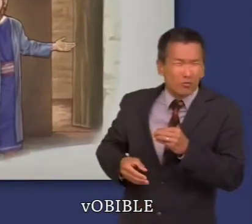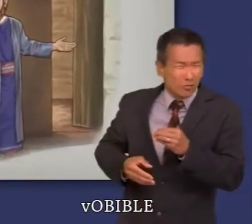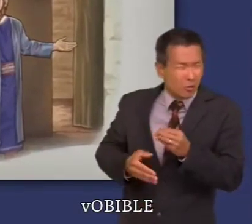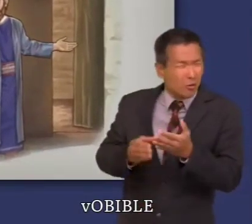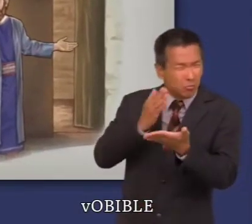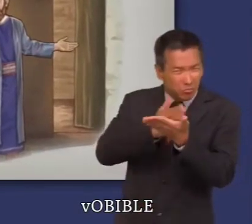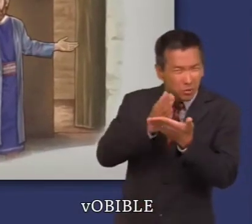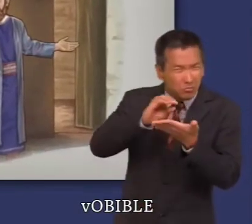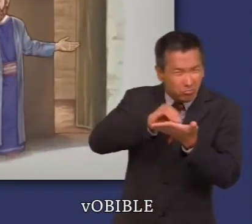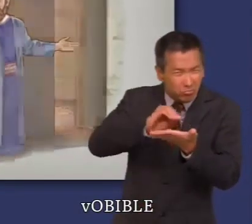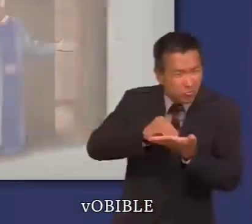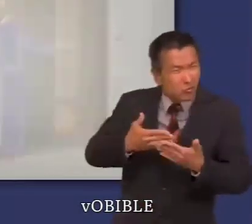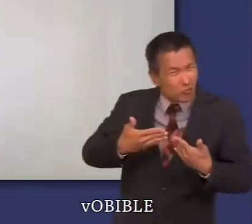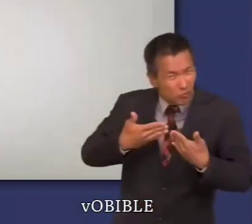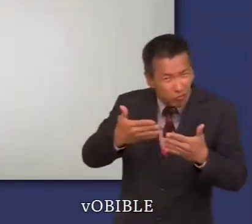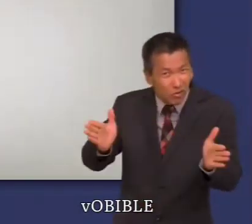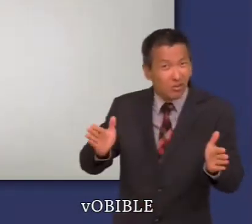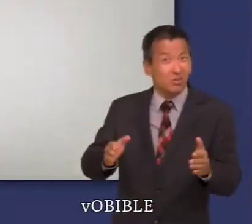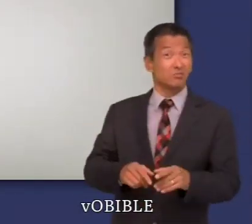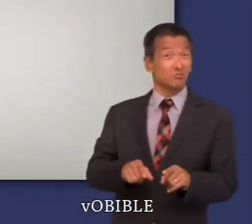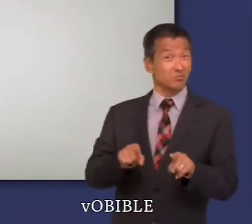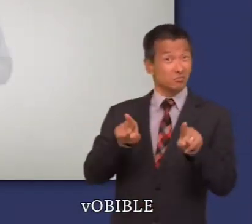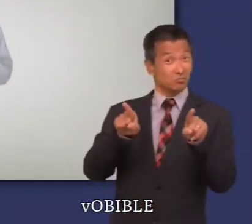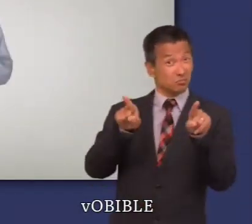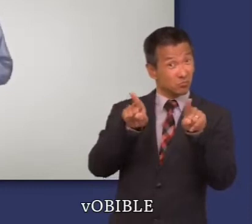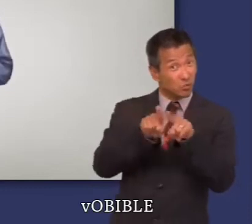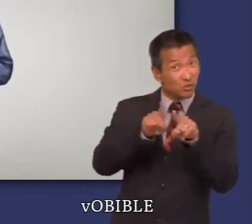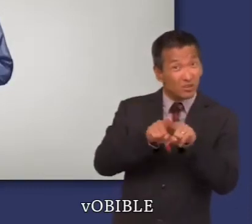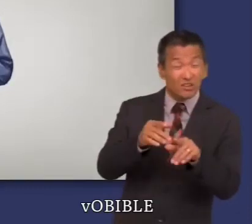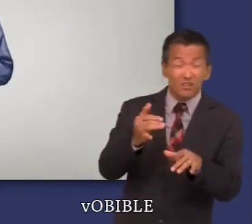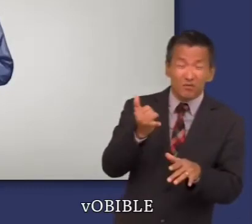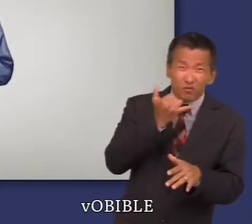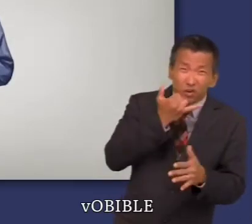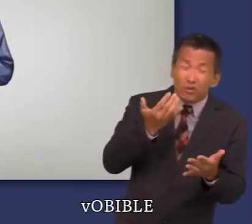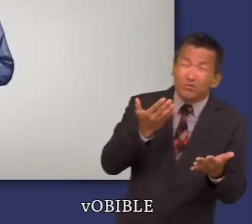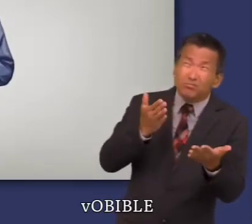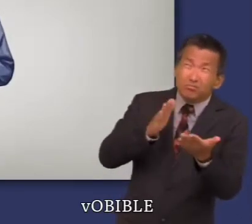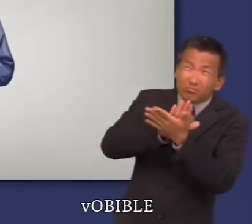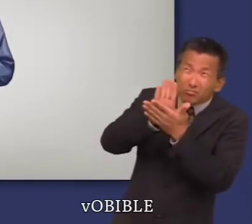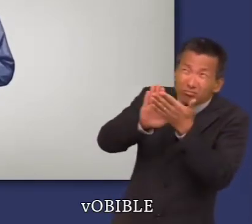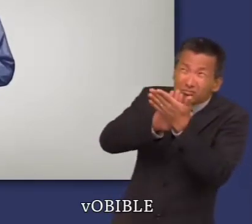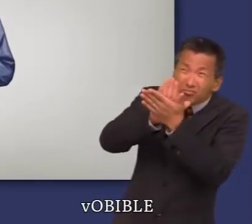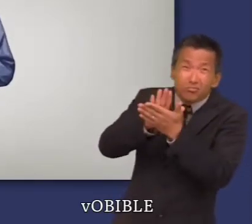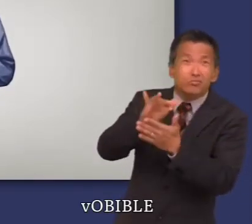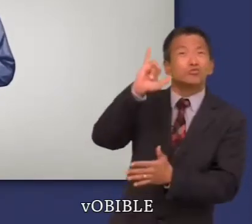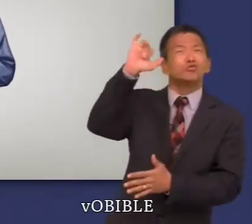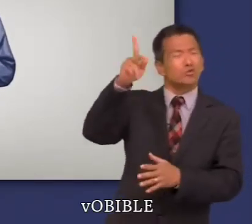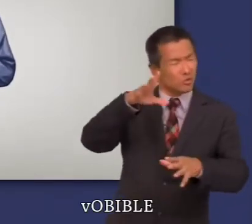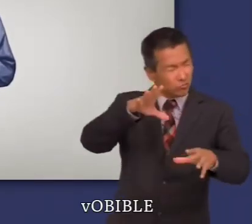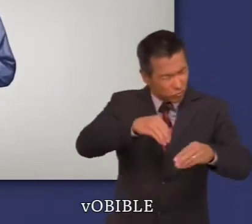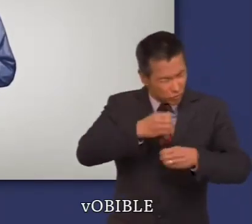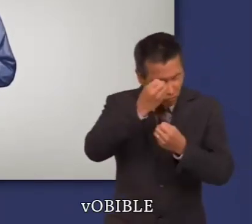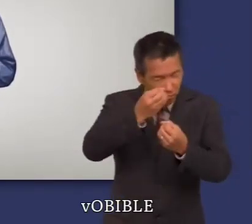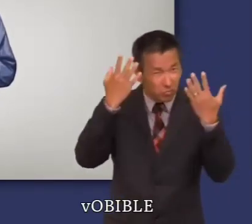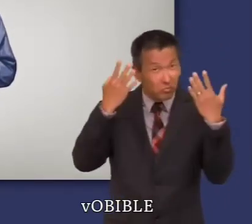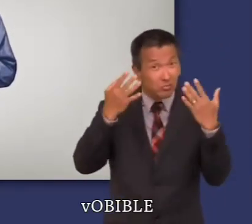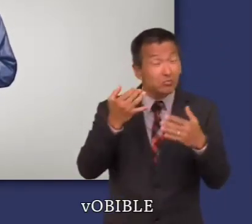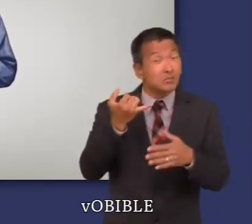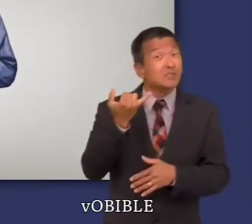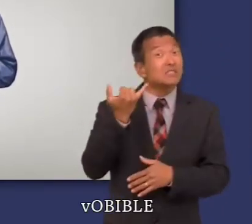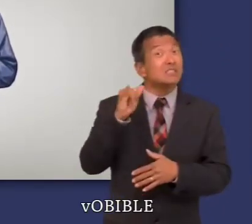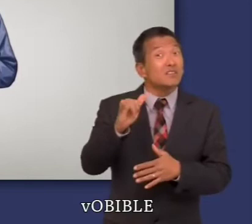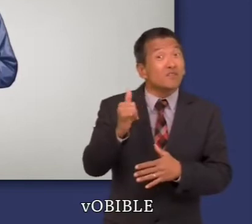Bethsabée, qui est devenue la femme de David, tombe à nouveau enceinte et donne naissance à Salomon. Dans les chapitres 13